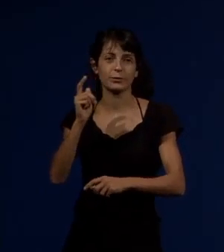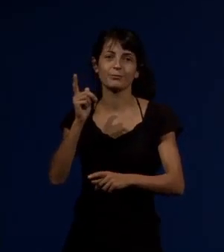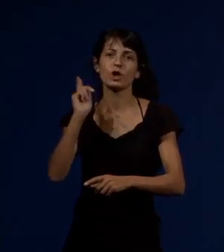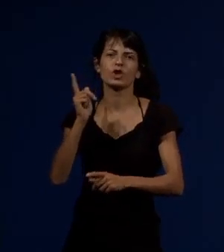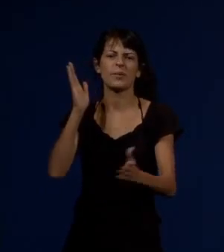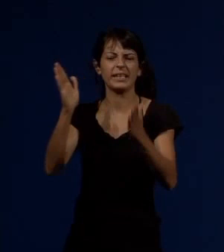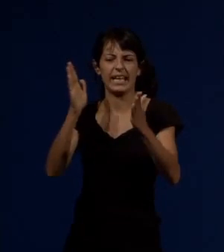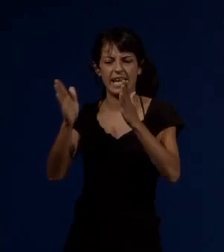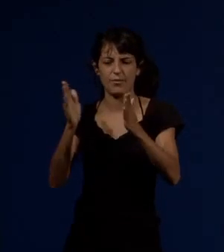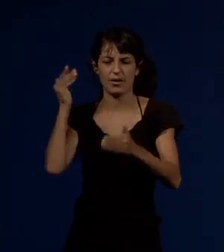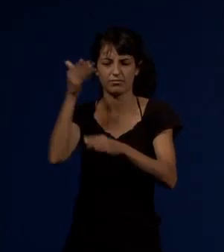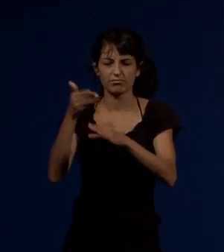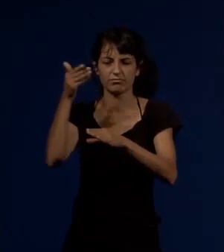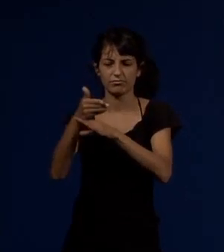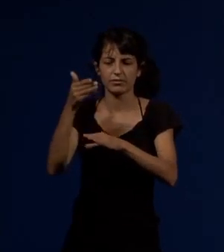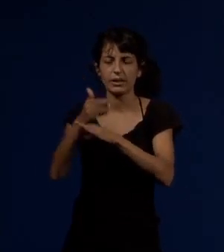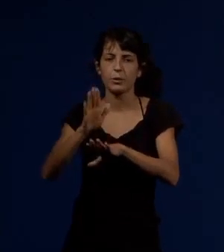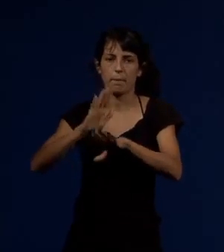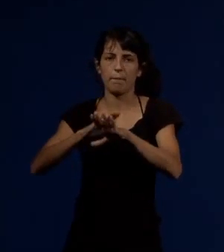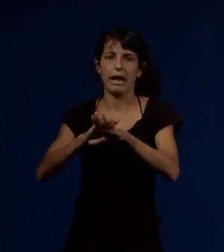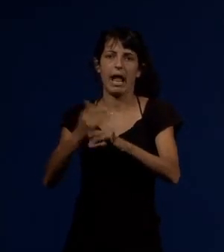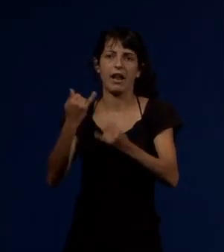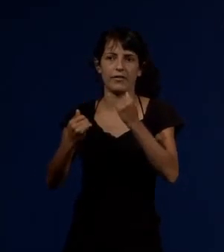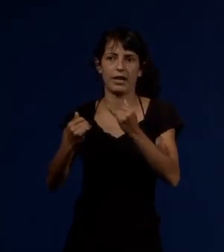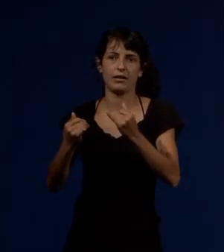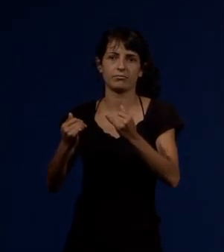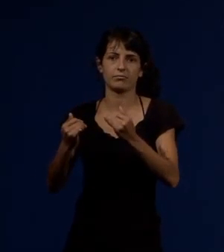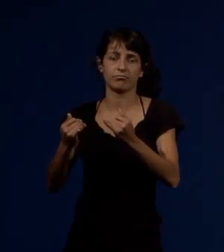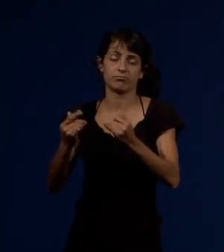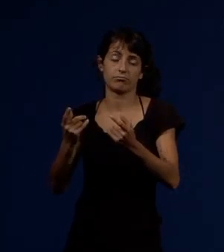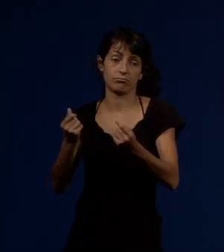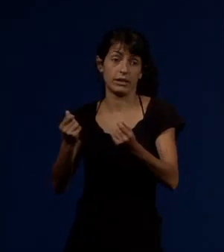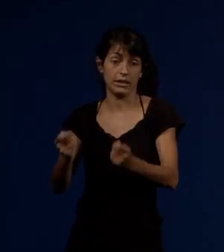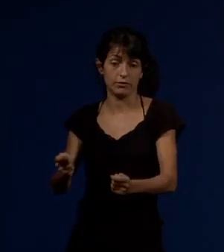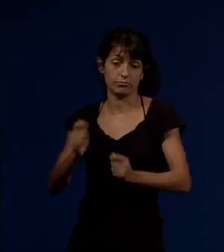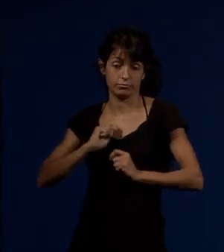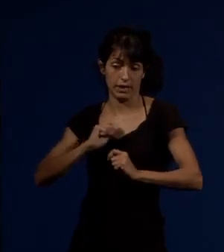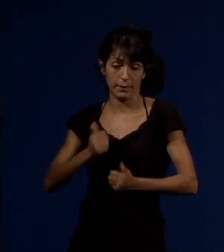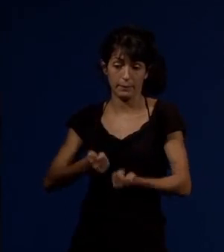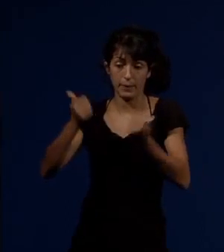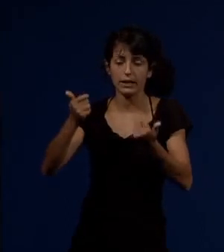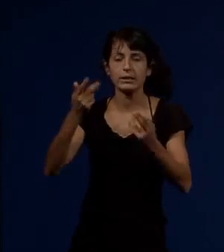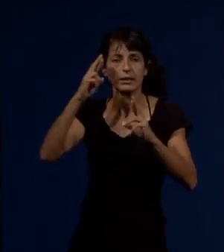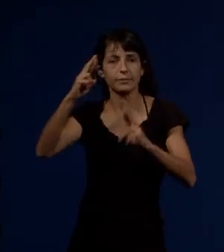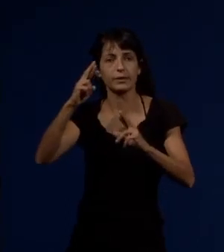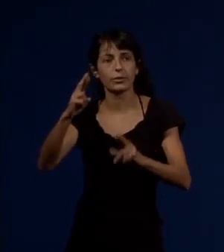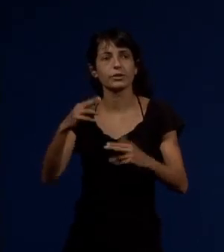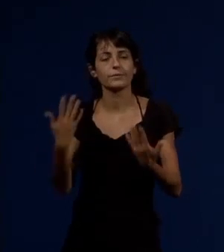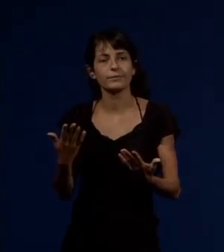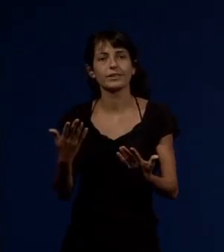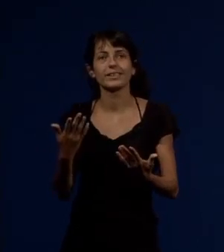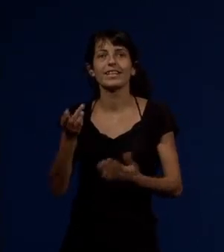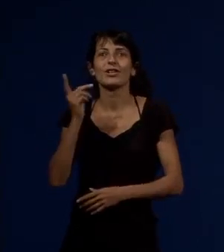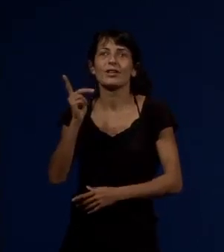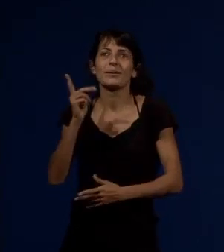verdadeira fonte de riqueza durante todo o ano, que sexa un turismo respetuoso. Son debates que damos durante esta campaña, porque esta non é unha campaña só